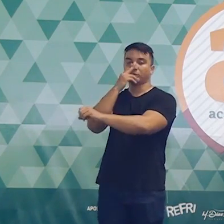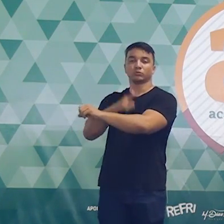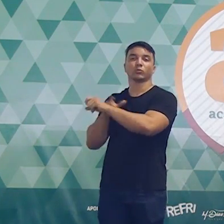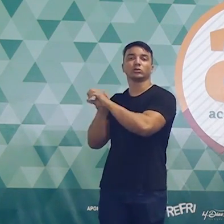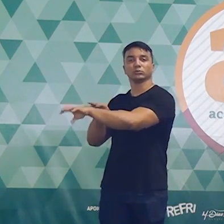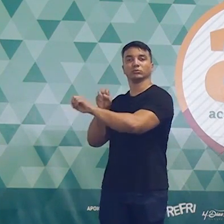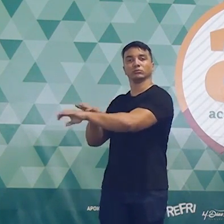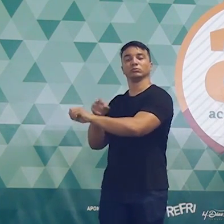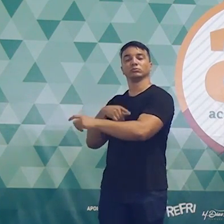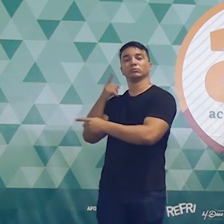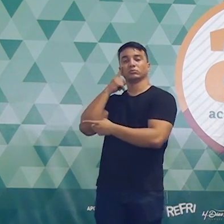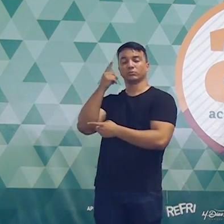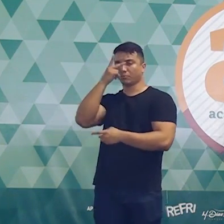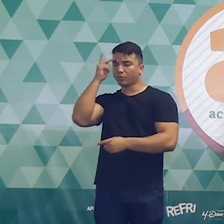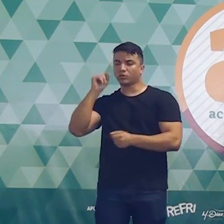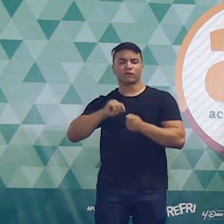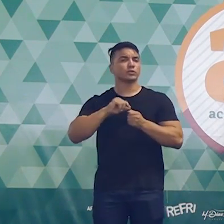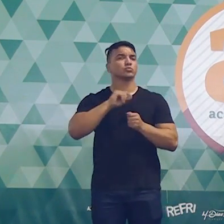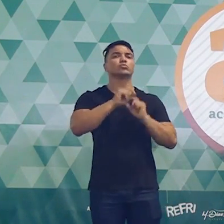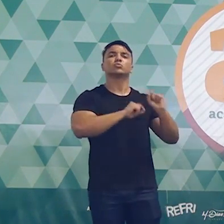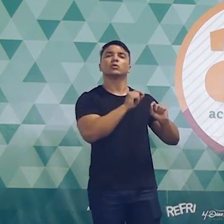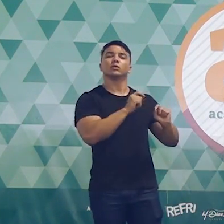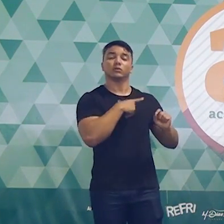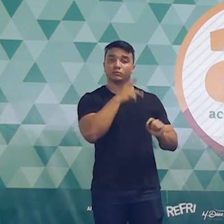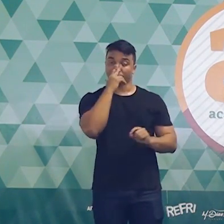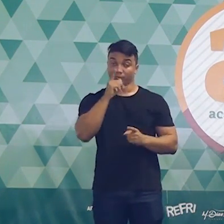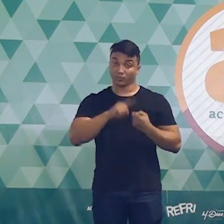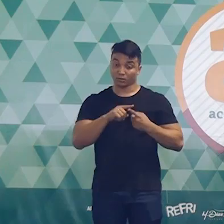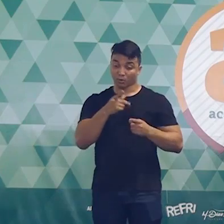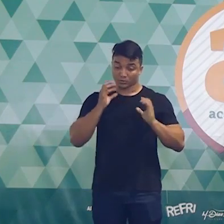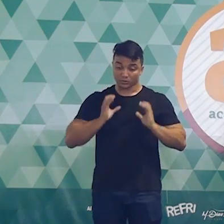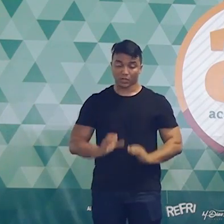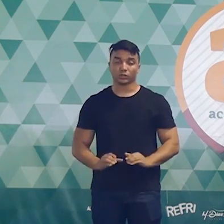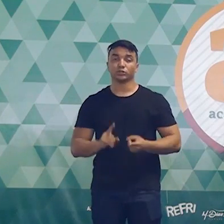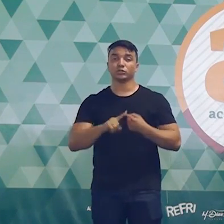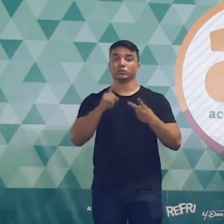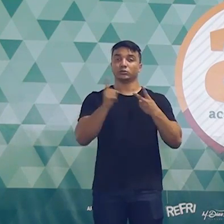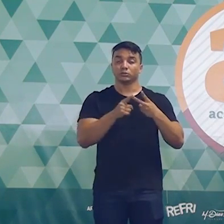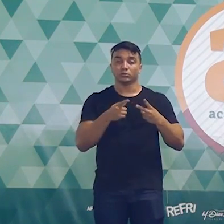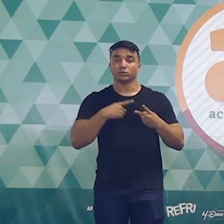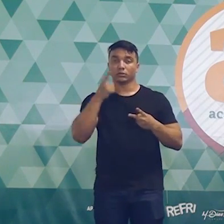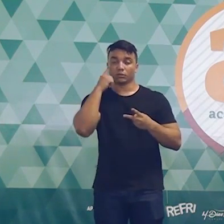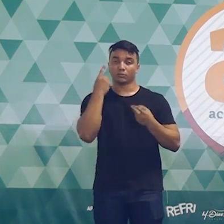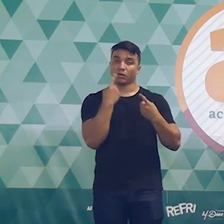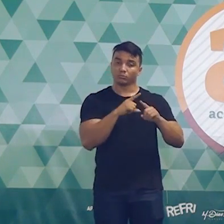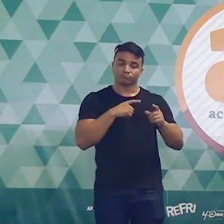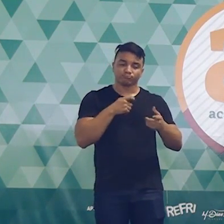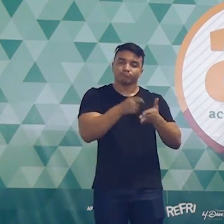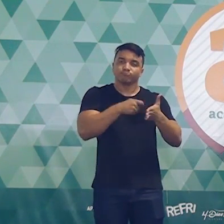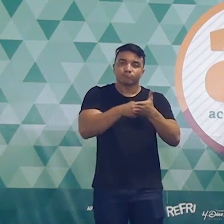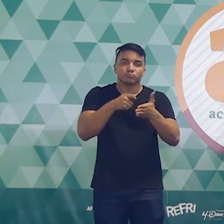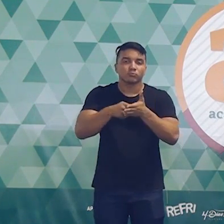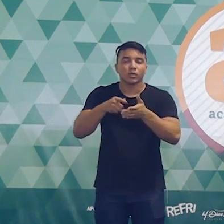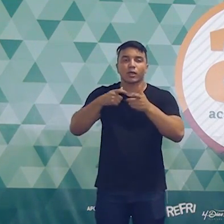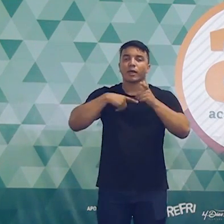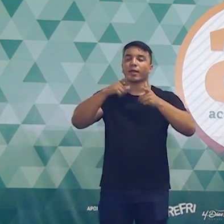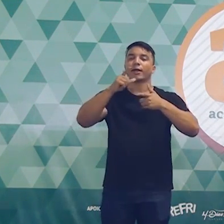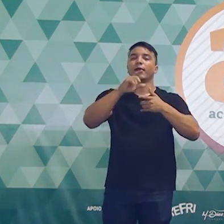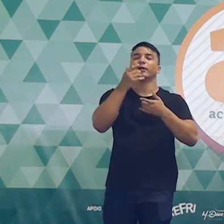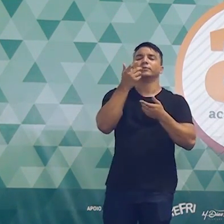campanhas de esclarecimento. E pessoas fazem o quê? Exercem sua cidadania, exercem seu ativismo nas redes